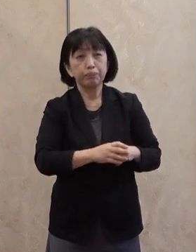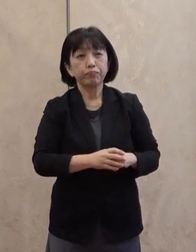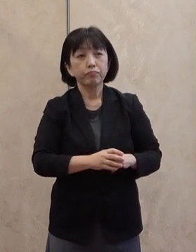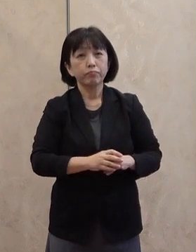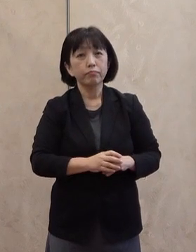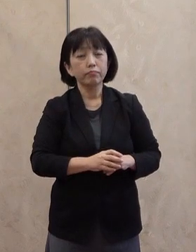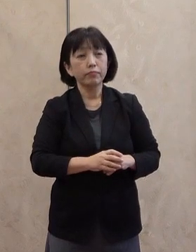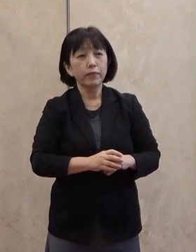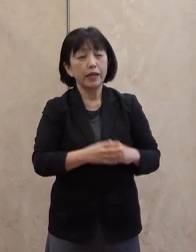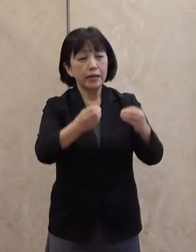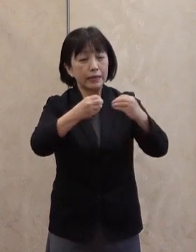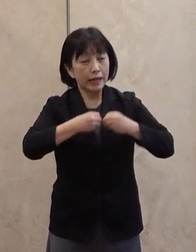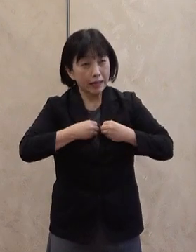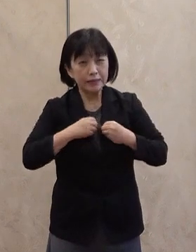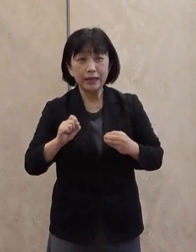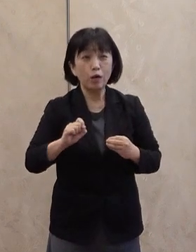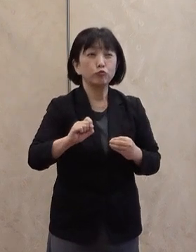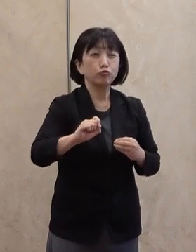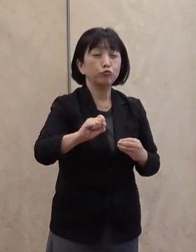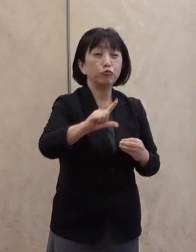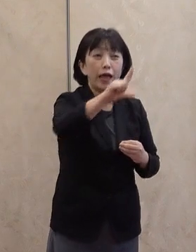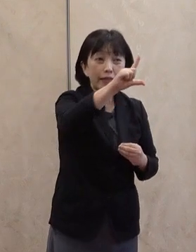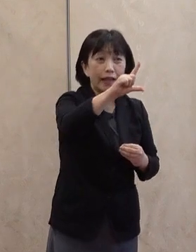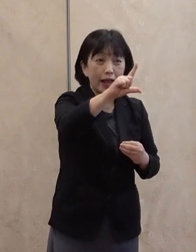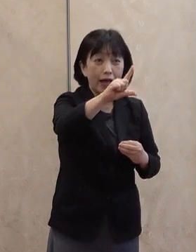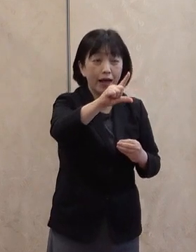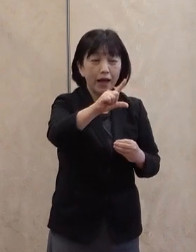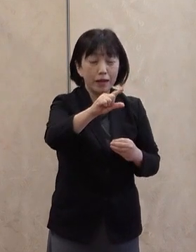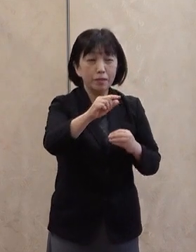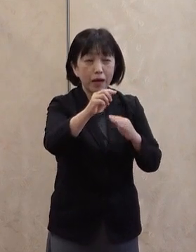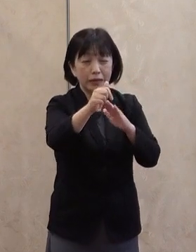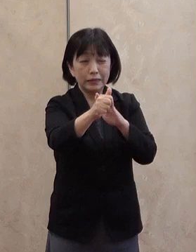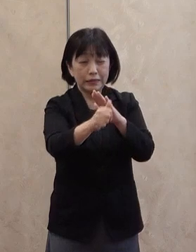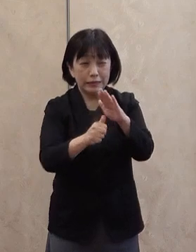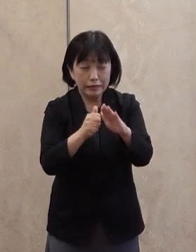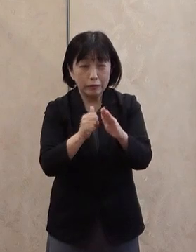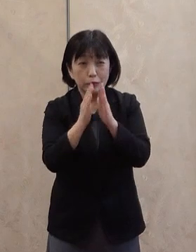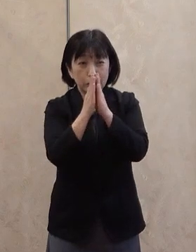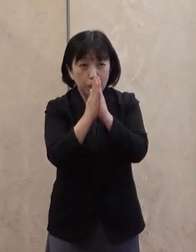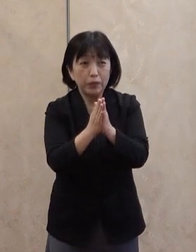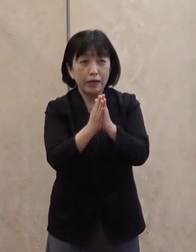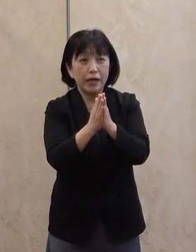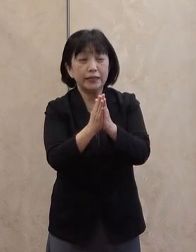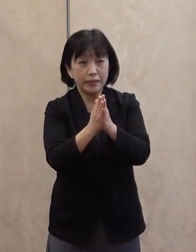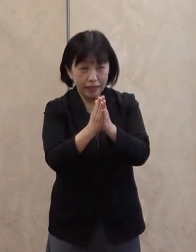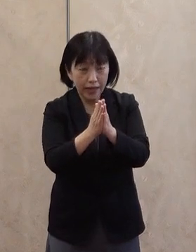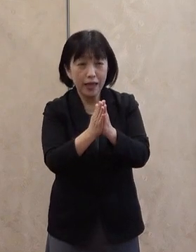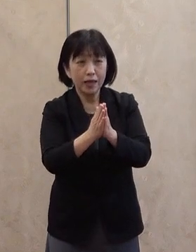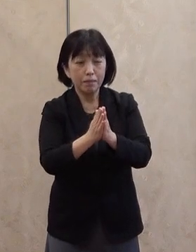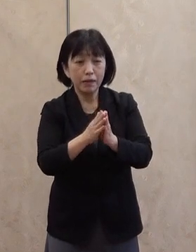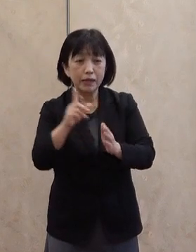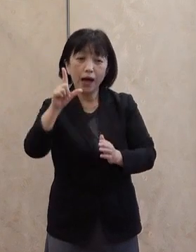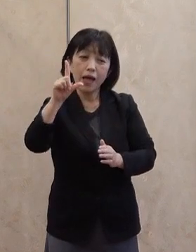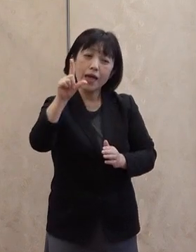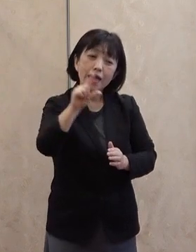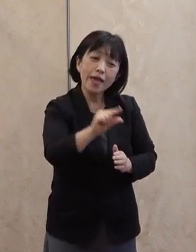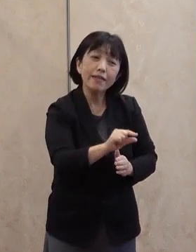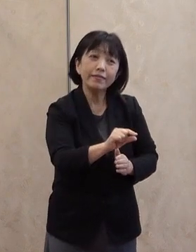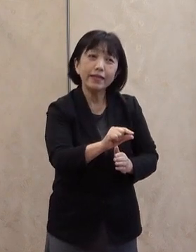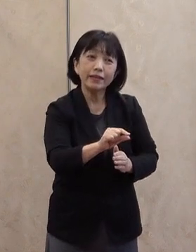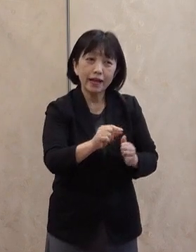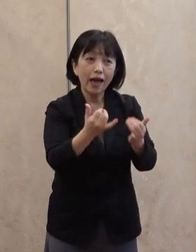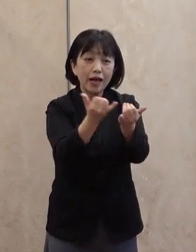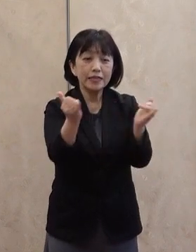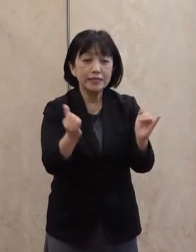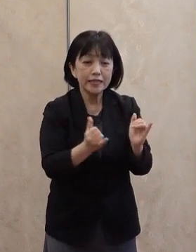この感染が拡大してくればこの自粛をお願いして、そして一定収まってくればこの社会経済をこう